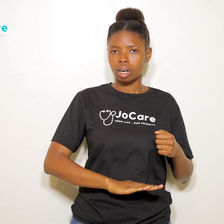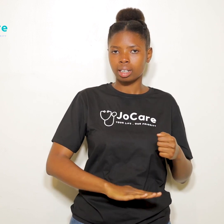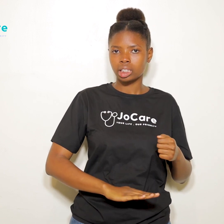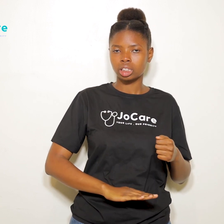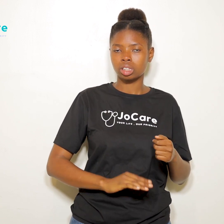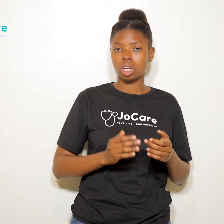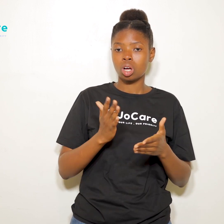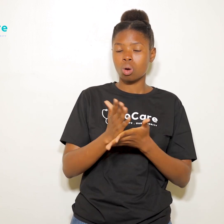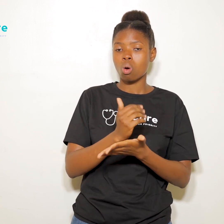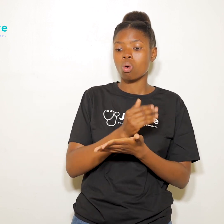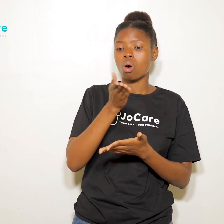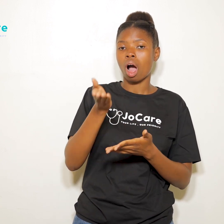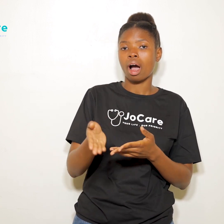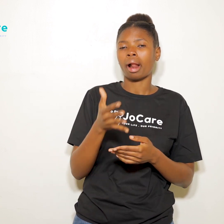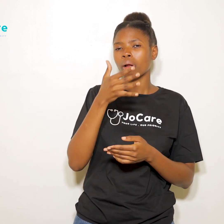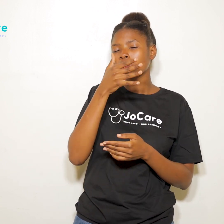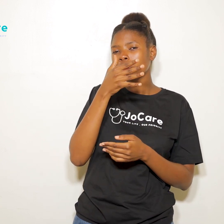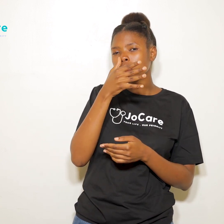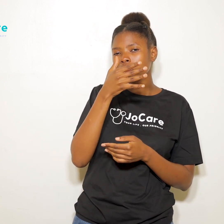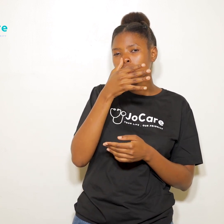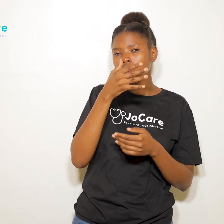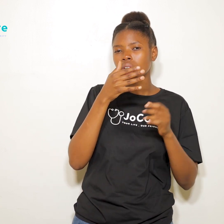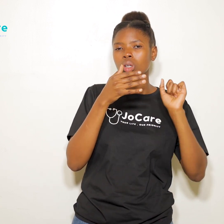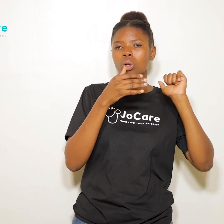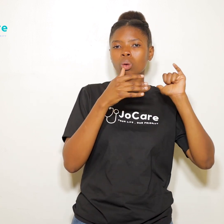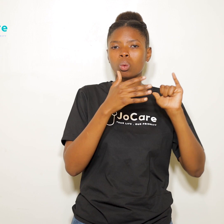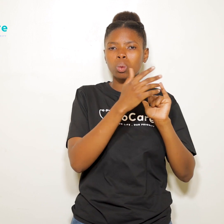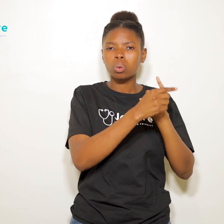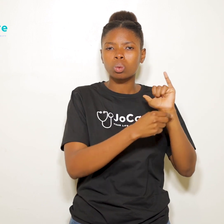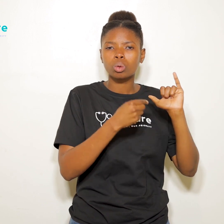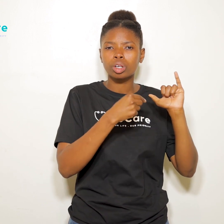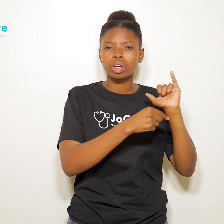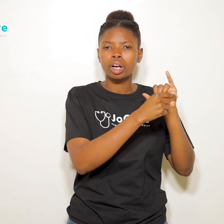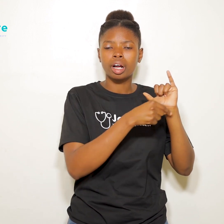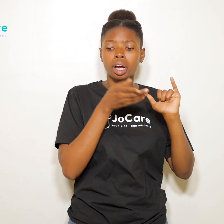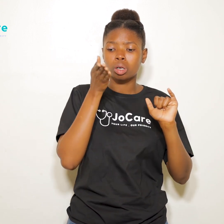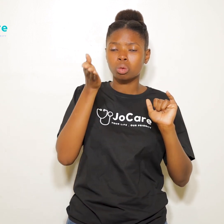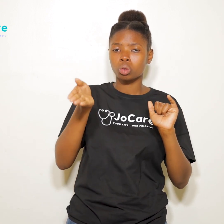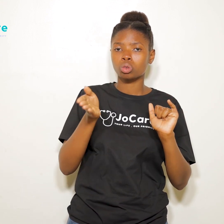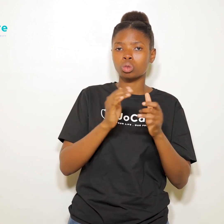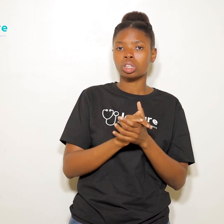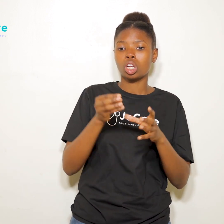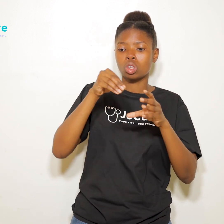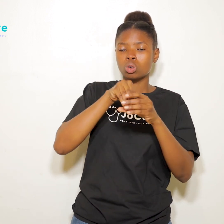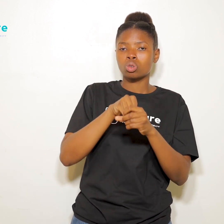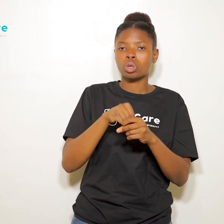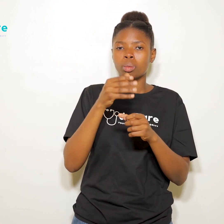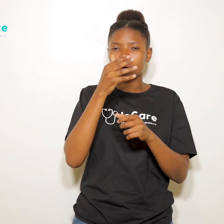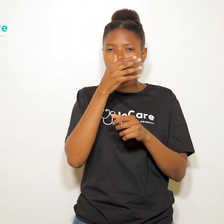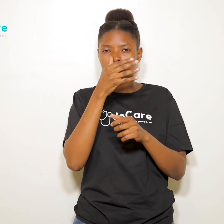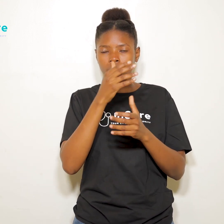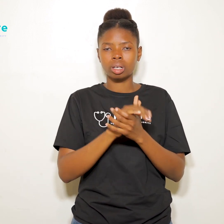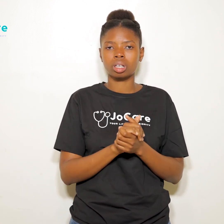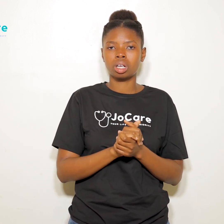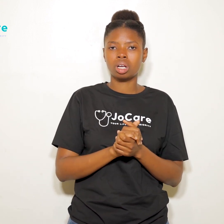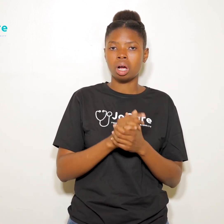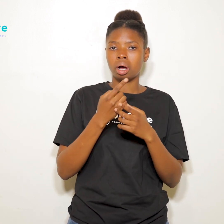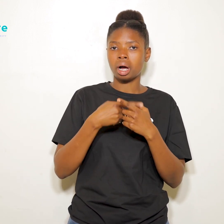ututwirerantanga. Iyo ntanga irekuwe umuntu ashobora kugira uburibwe, ariko ntabwo ari abadamu bose bishobora kubaho cyangwa